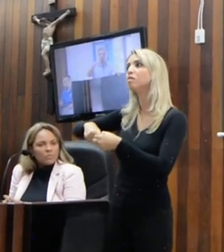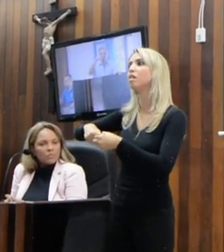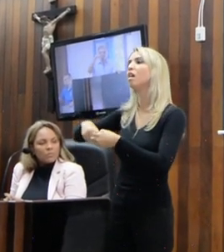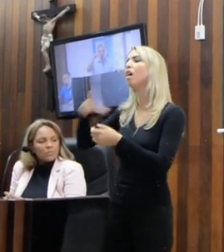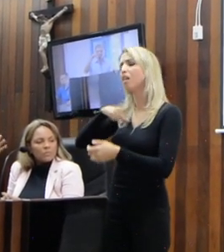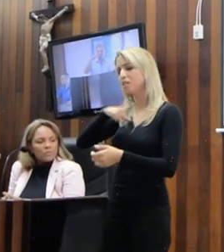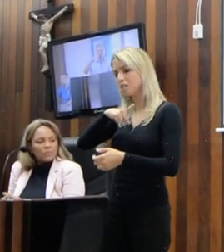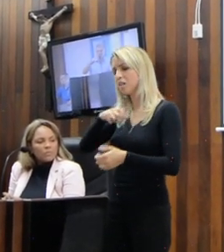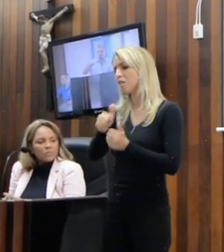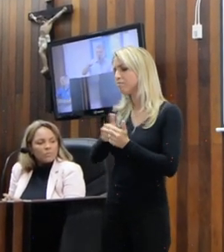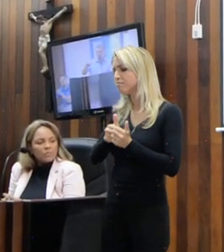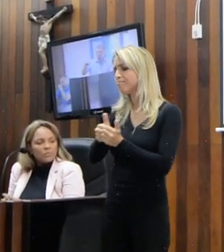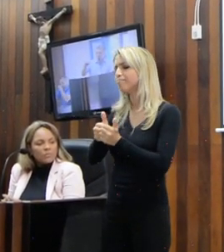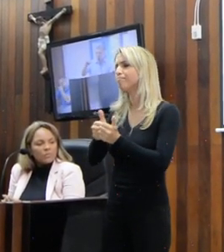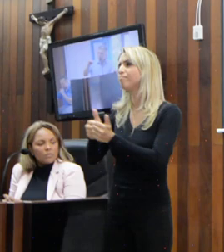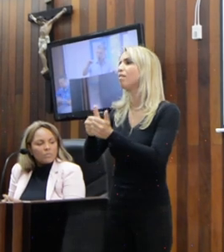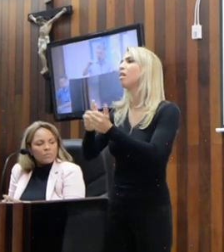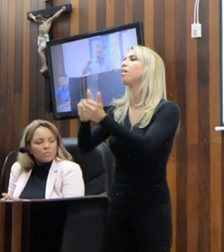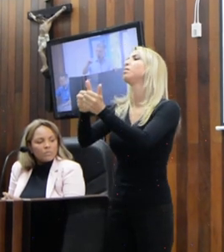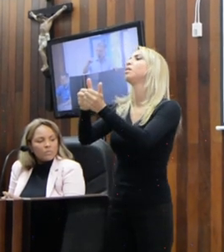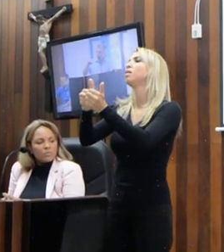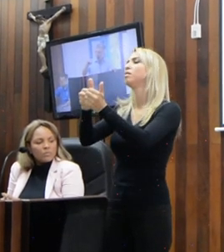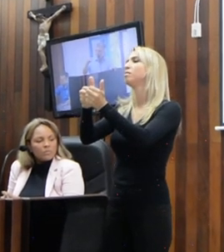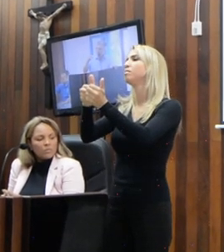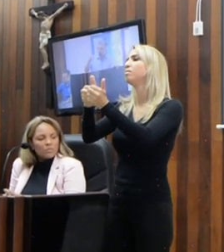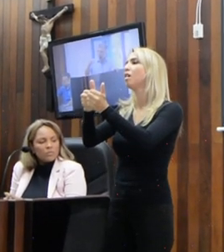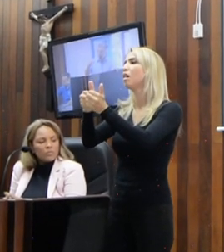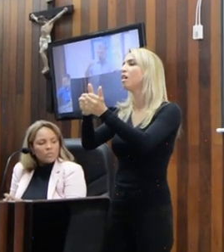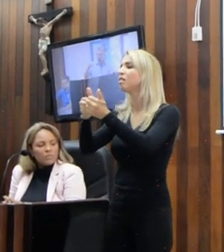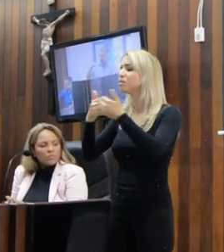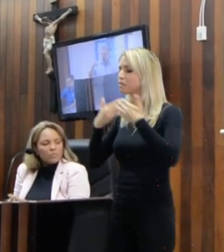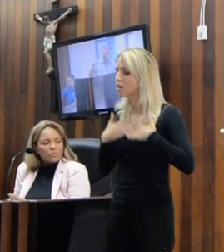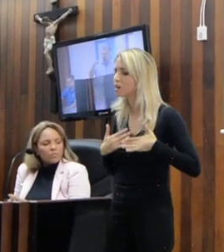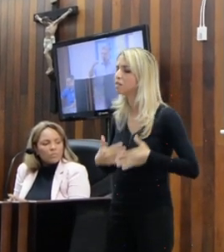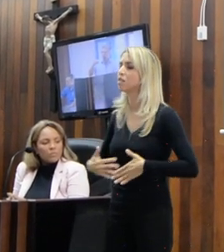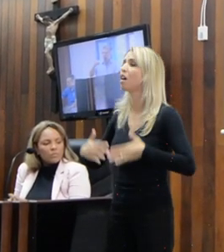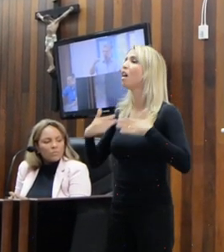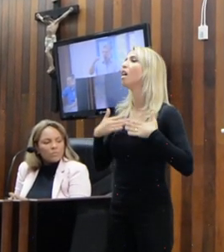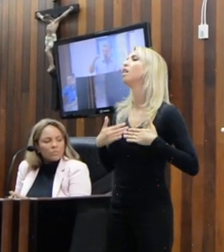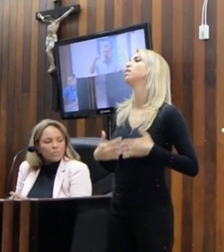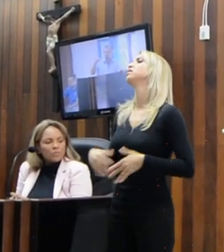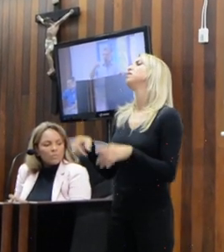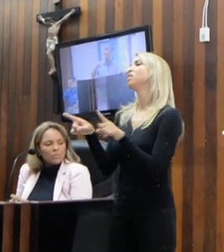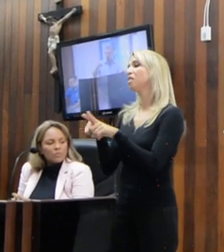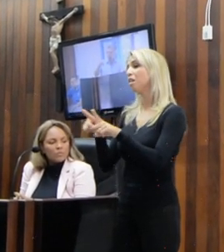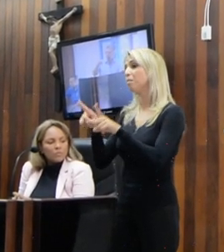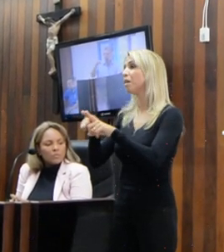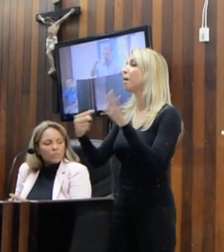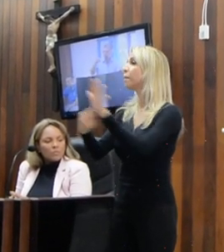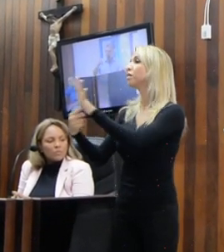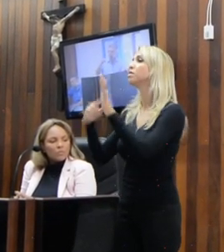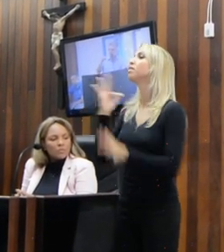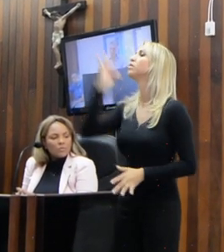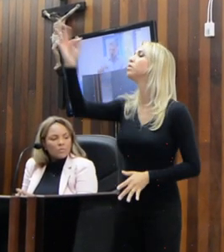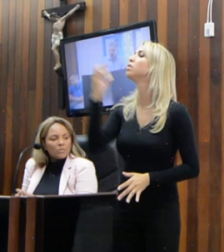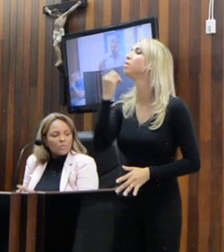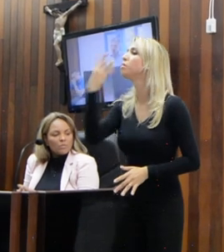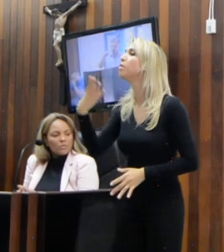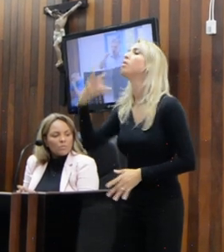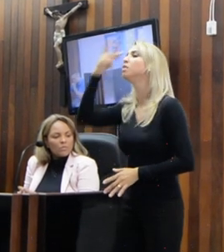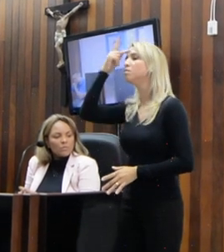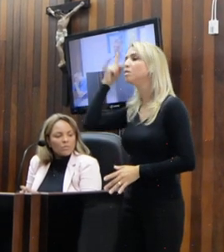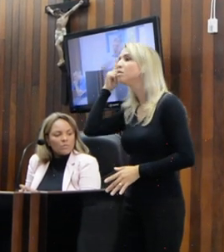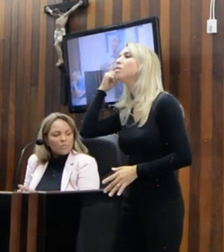caminhar num mar de tranquilidade, que dê esperança das pessoas, naquelas pessoas que